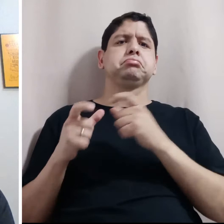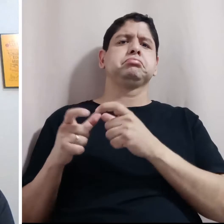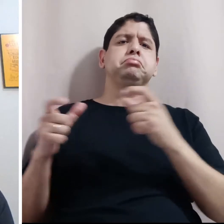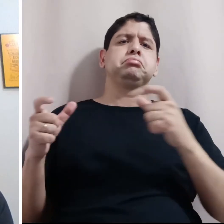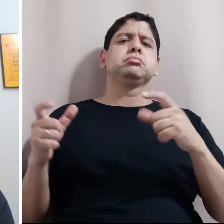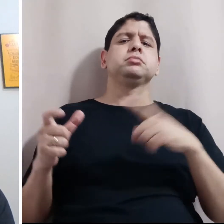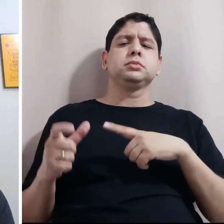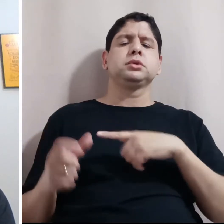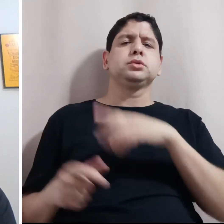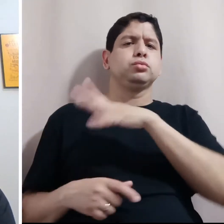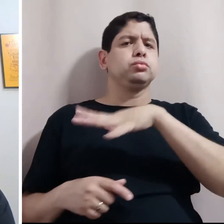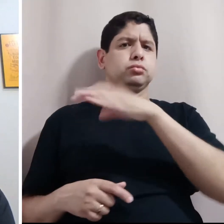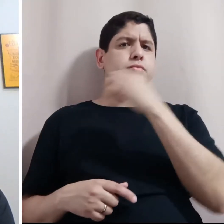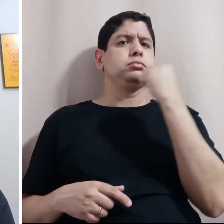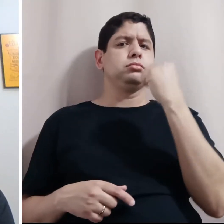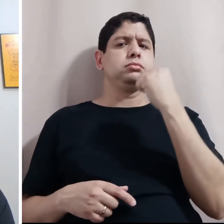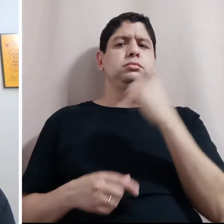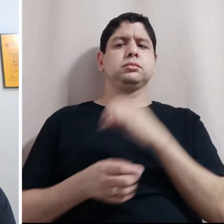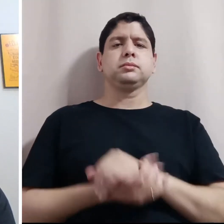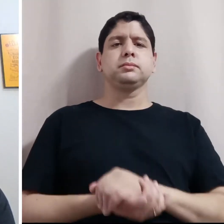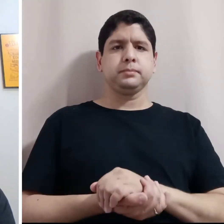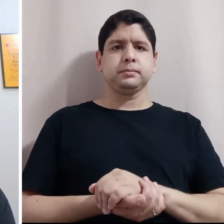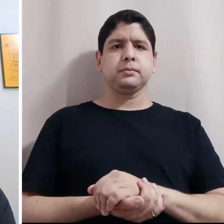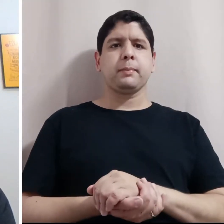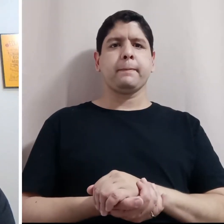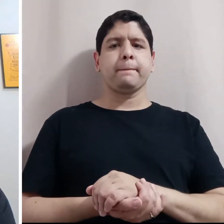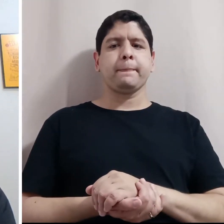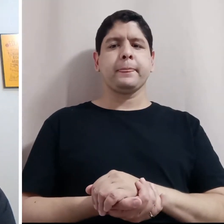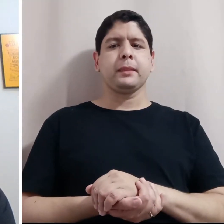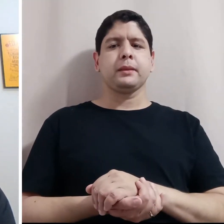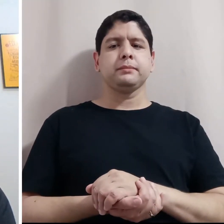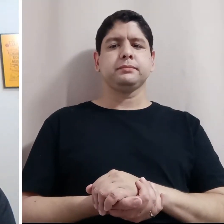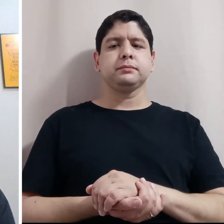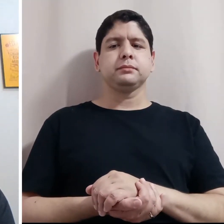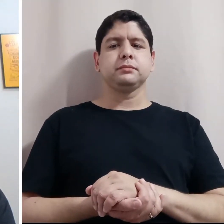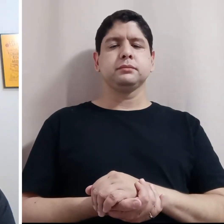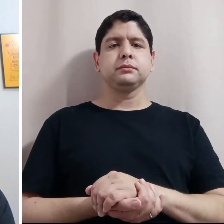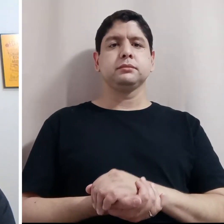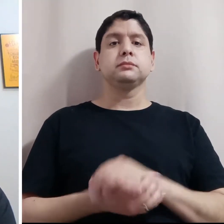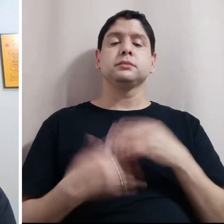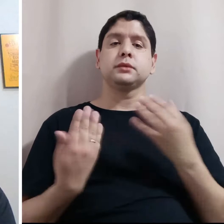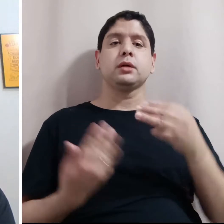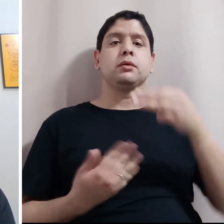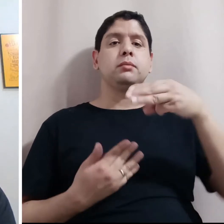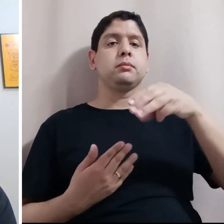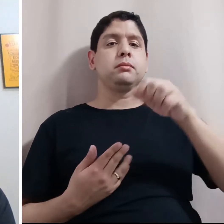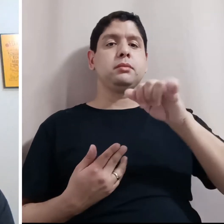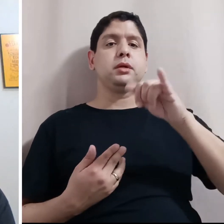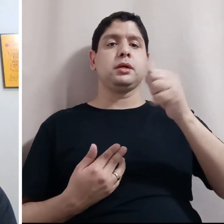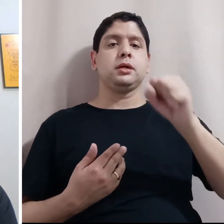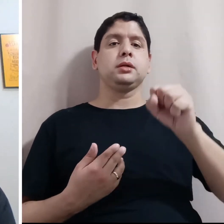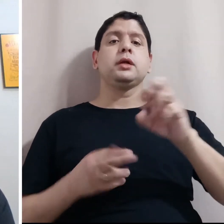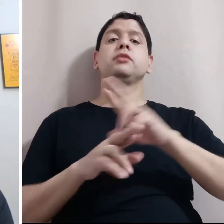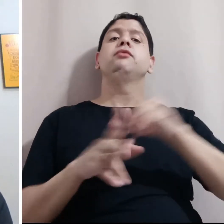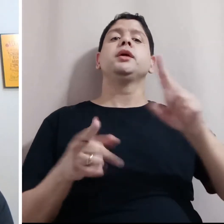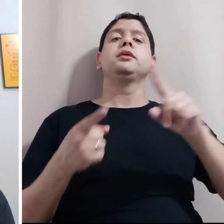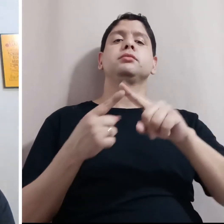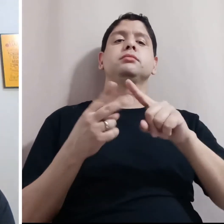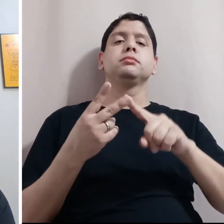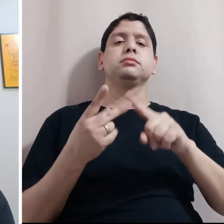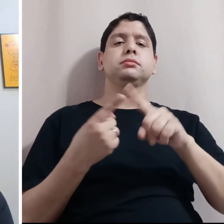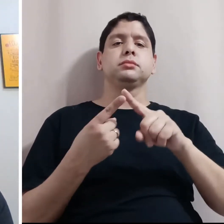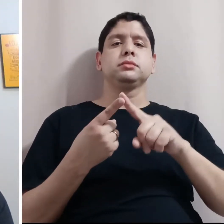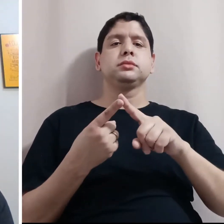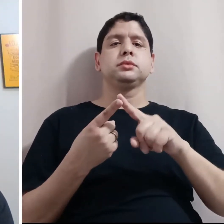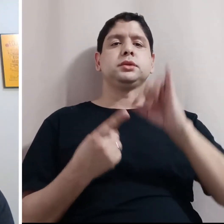né, surgindo e se desenvolvendo. Os maias, ao contrário dos incas e dos astecas, né, que a